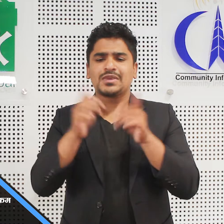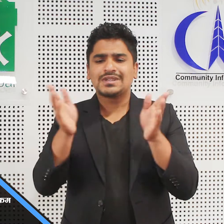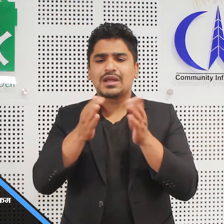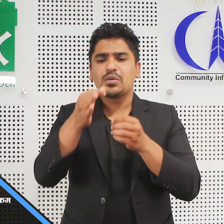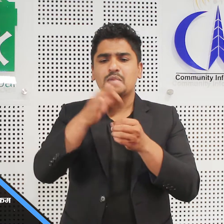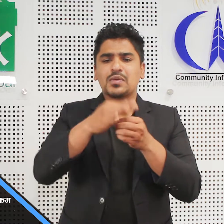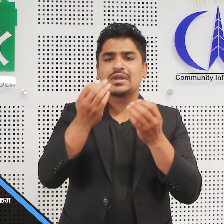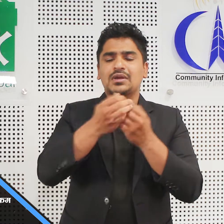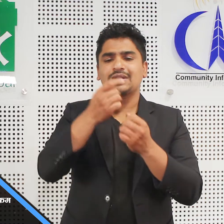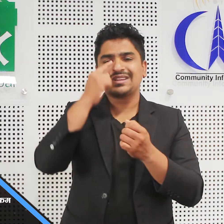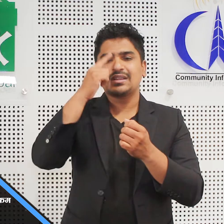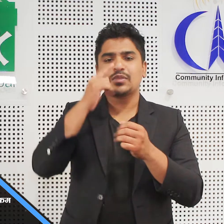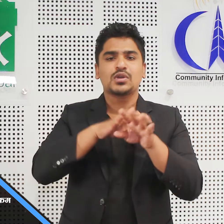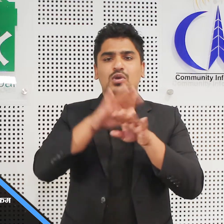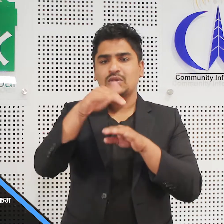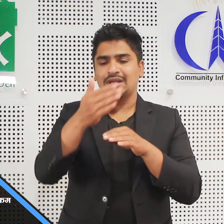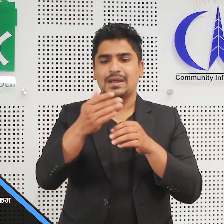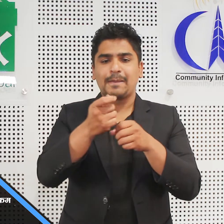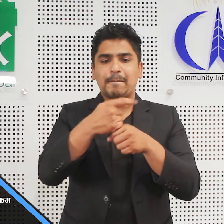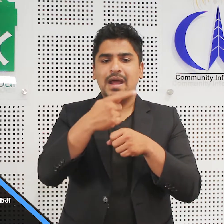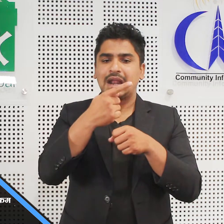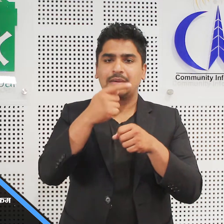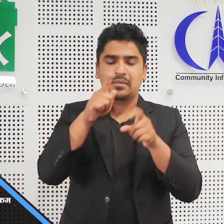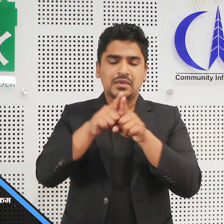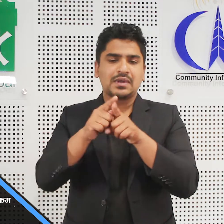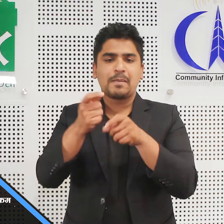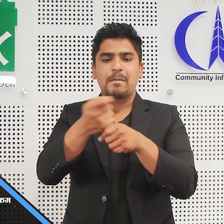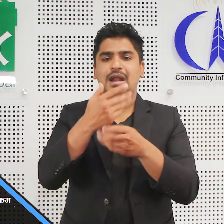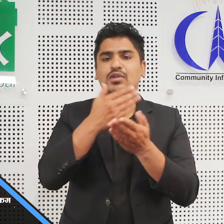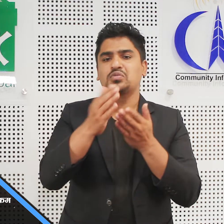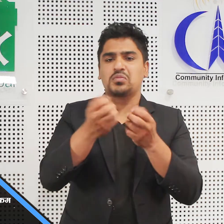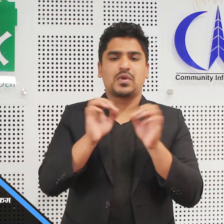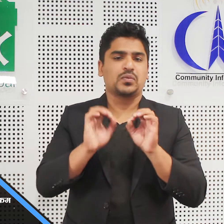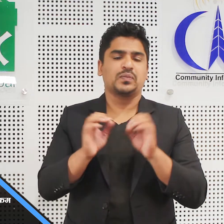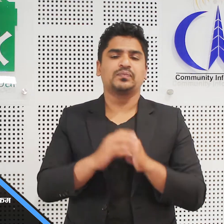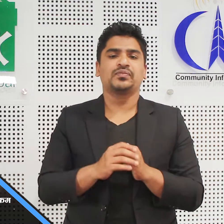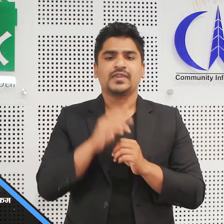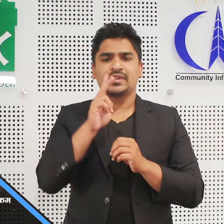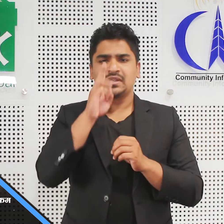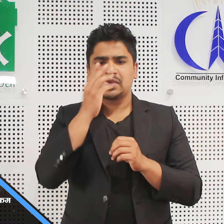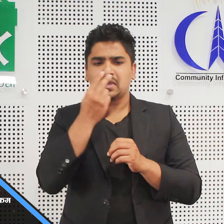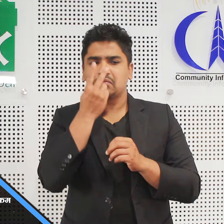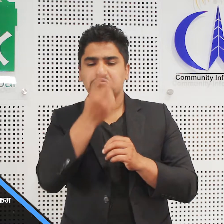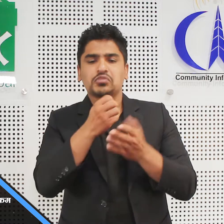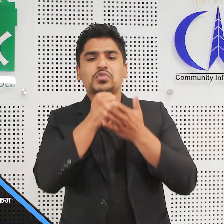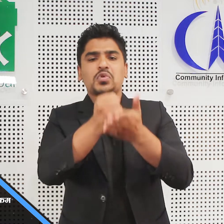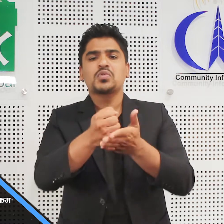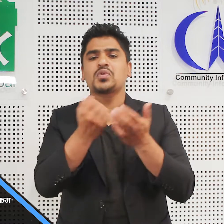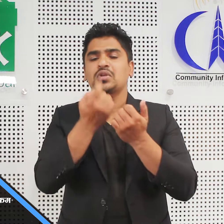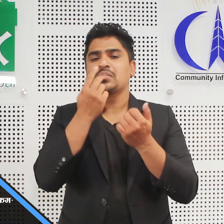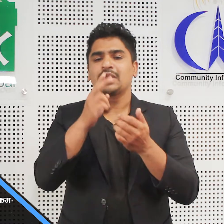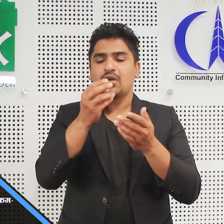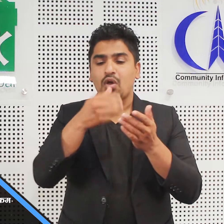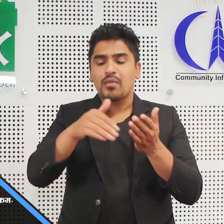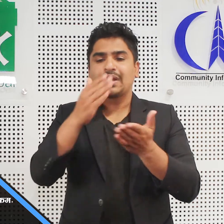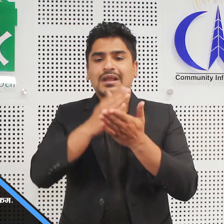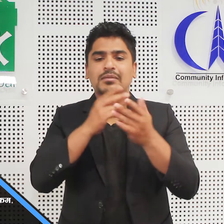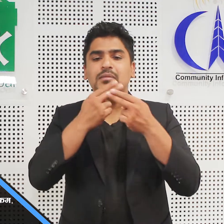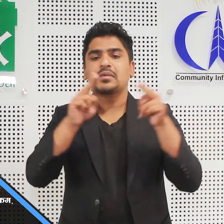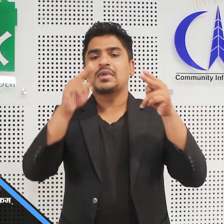गरेका दिदी बहिनीहरूलाई पनि जस्तै भाडा दरमा पनि हामीले त्यो भाडाको छुट पनि पाएनौँ, त्यसमा पनि केही हेरिदिएको भए, अझ पनि आउने यस्ता कार्यक्रमहरू निशुल्कमा आइदिएको भए, निम्न